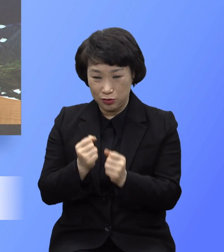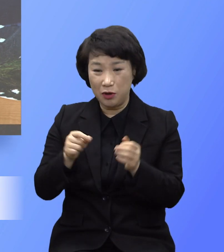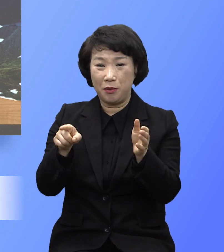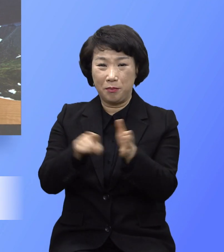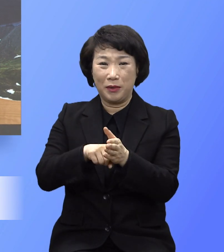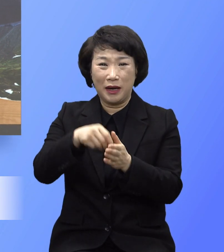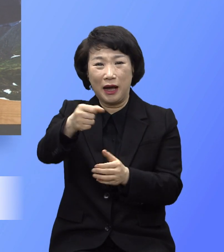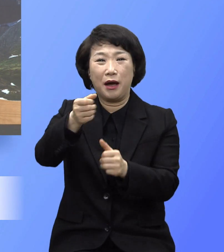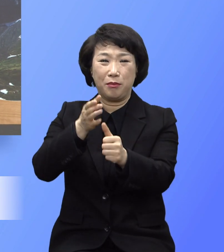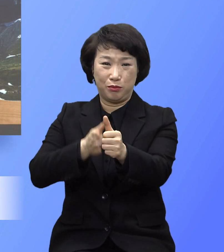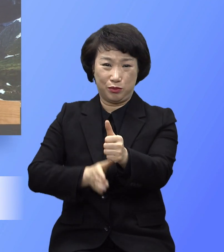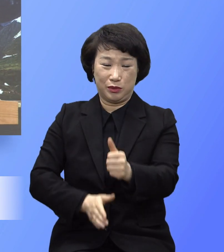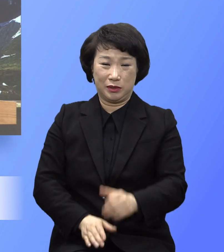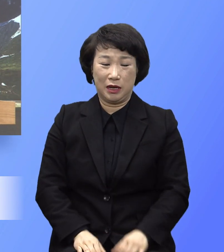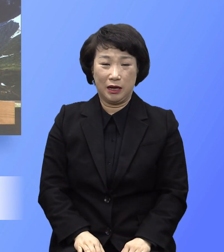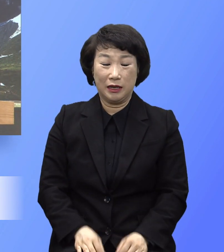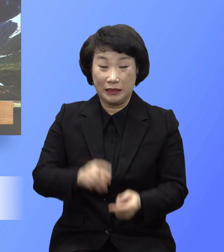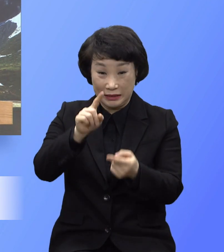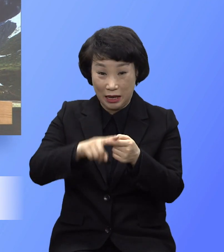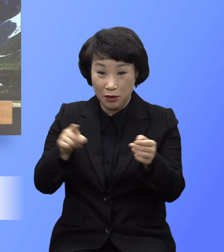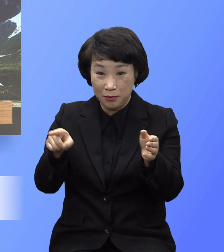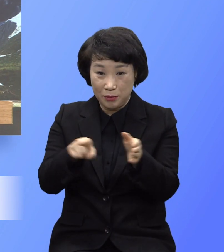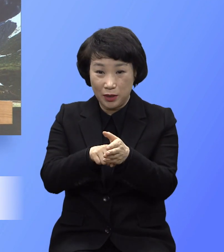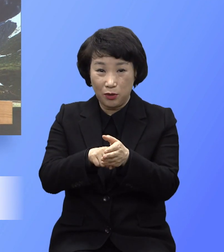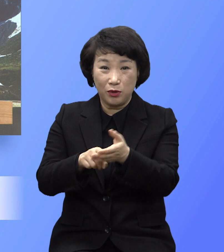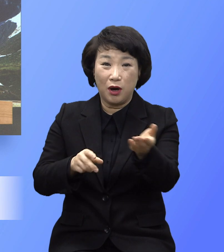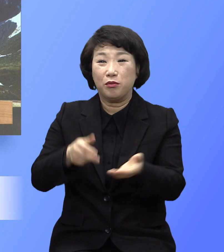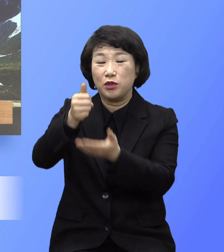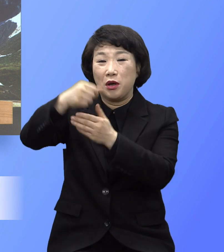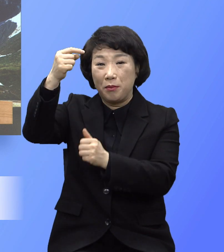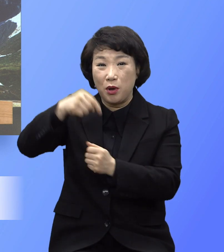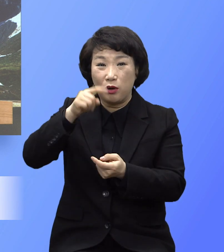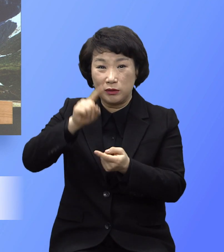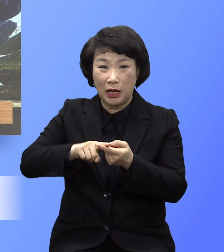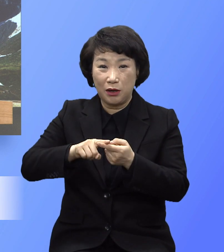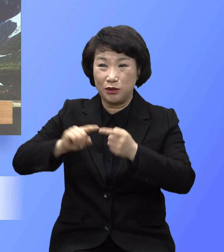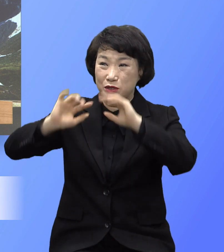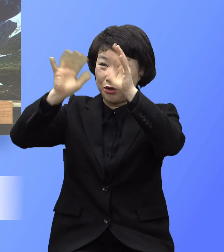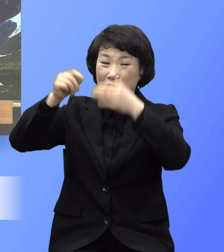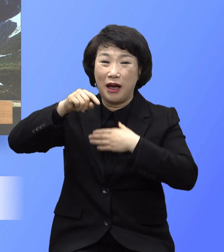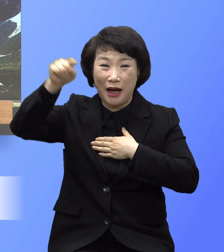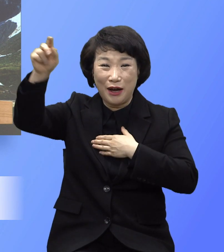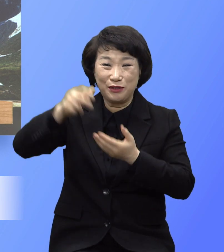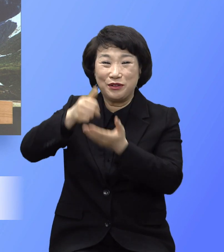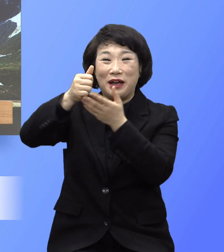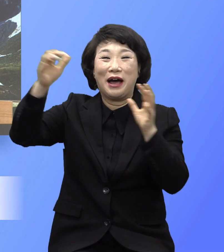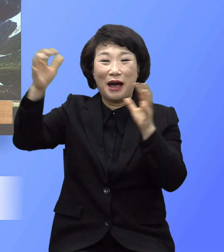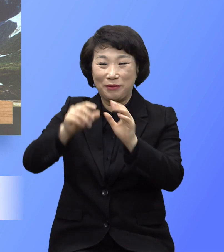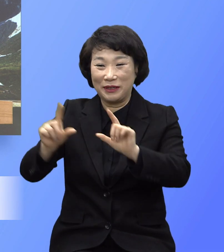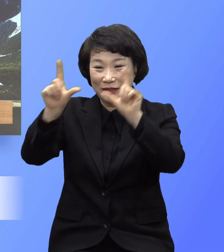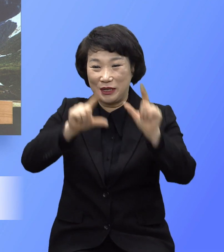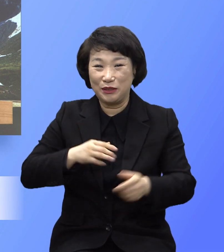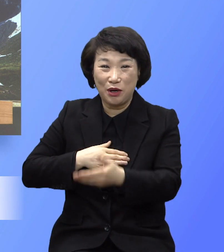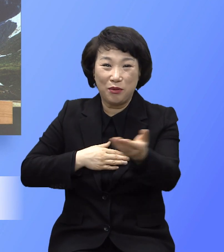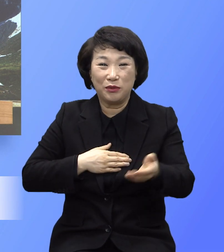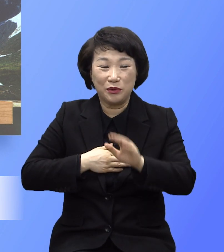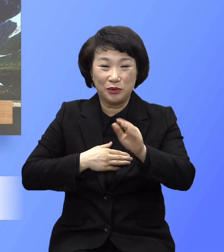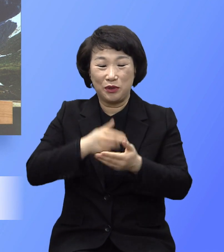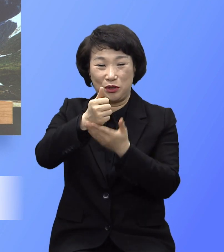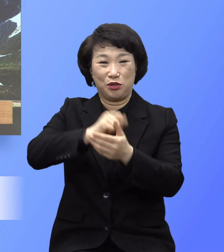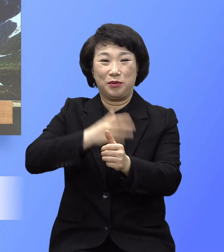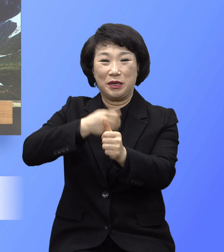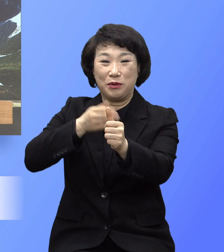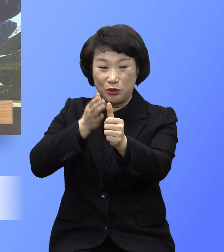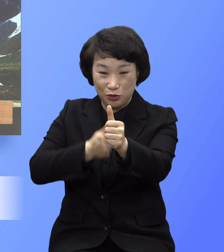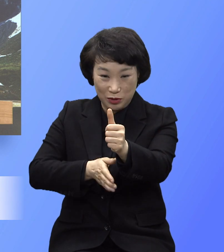말입니다. 그렇게 믿고 주님의 요구대로 천국에서 주와 함께 사는 여러분 되기를 주님의 이름으로